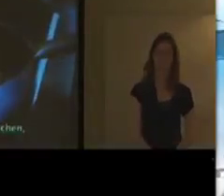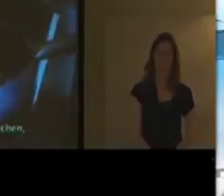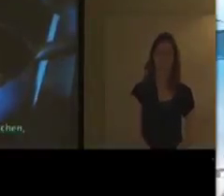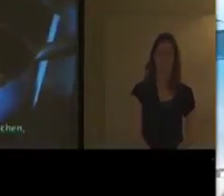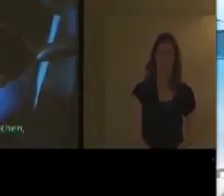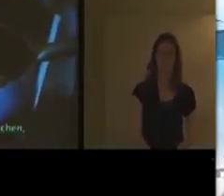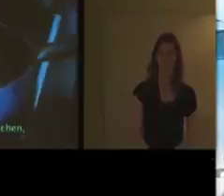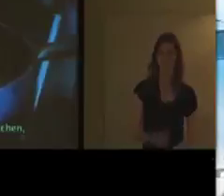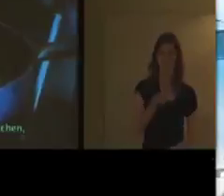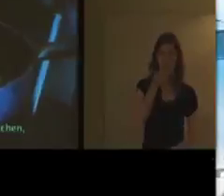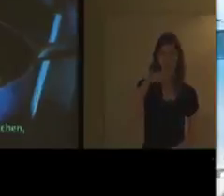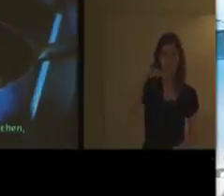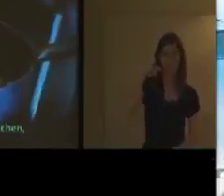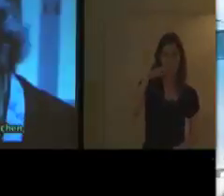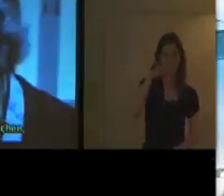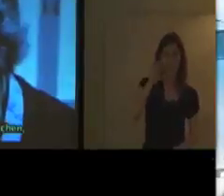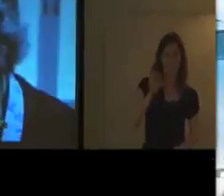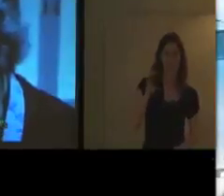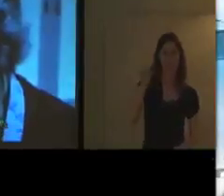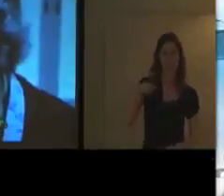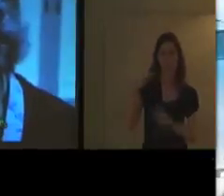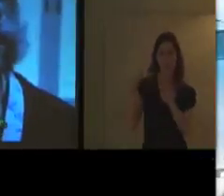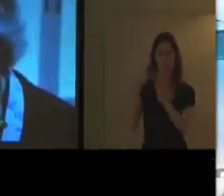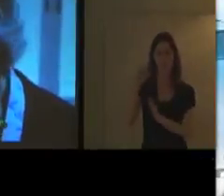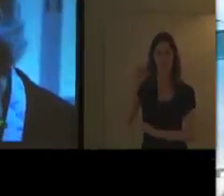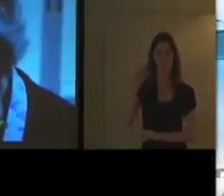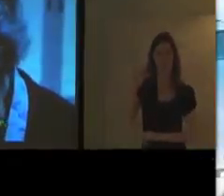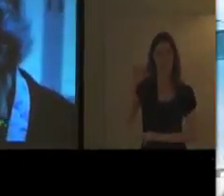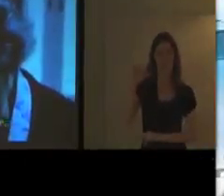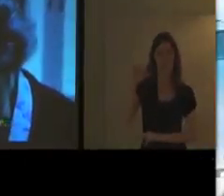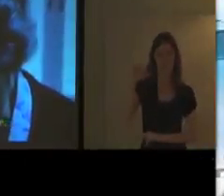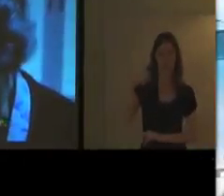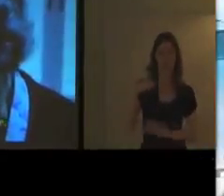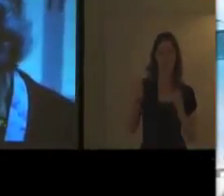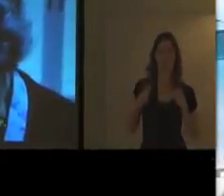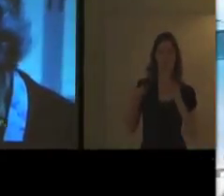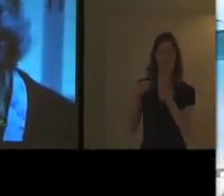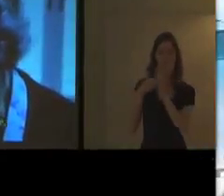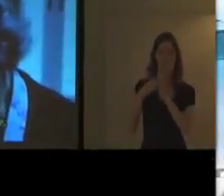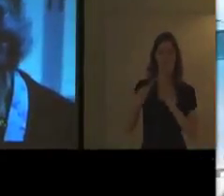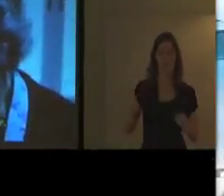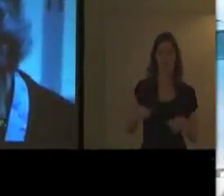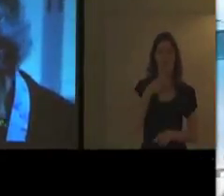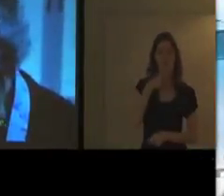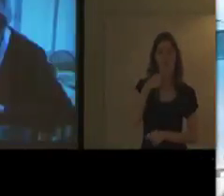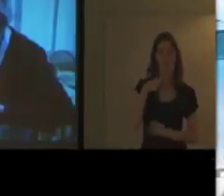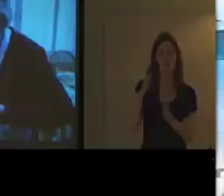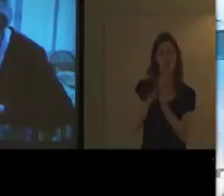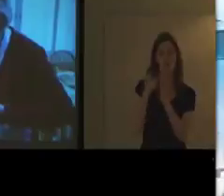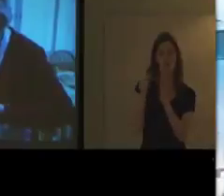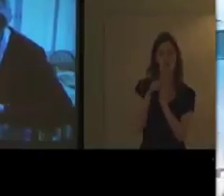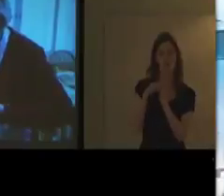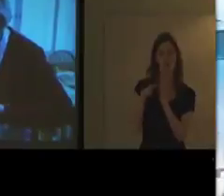Las migas tampoco faltan en la cocina de Pilar, una conquense amante de la naturaleza, las novelas y la pintura.